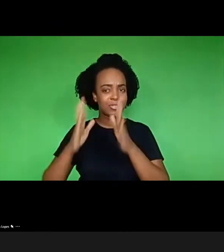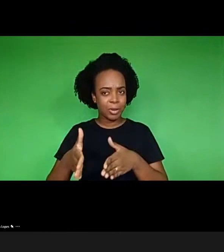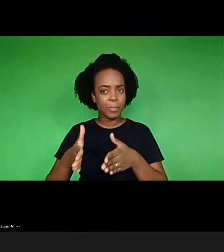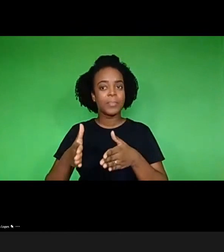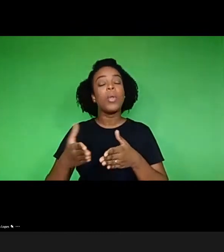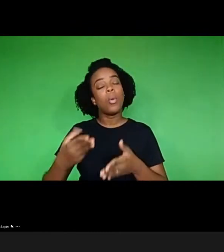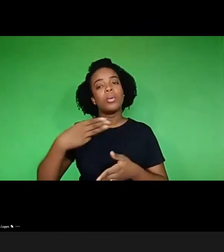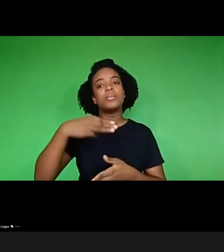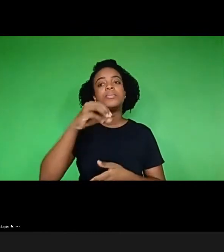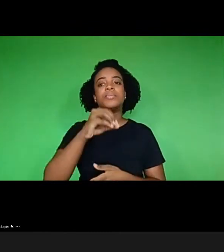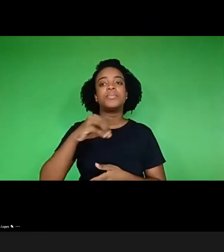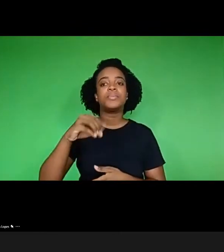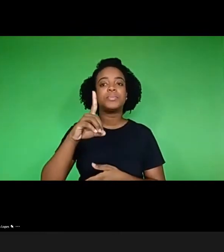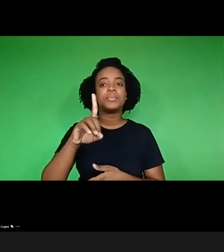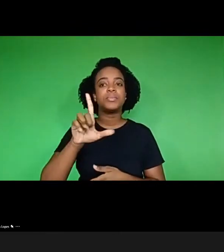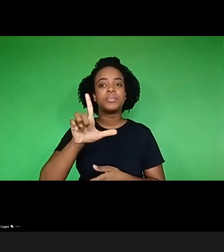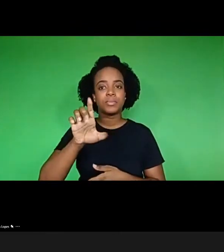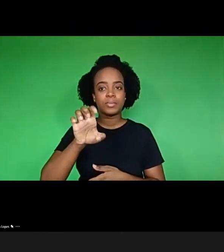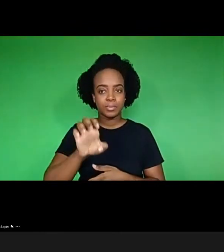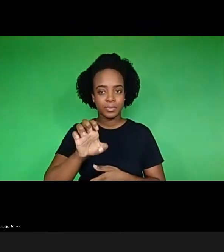o Teams são as ferramentas